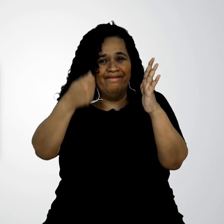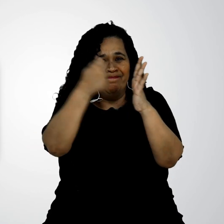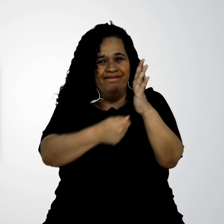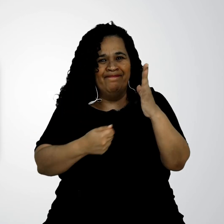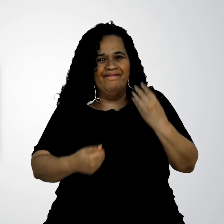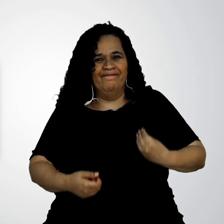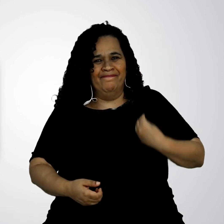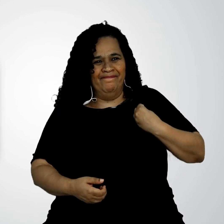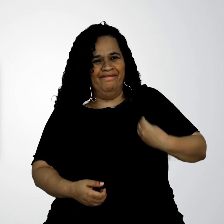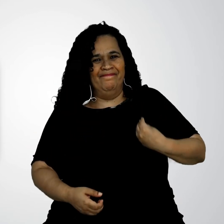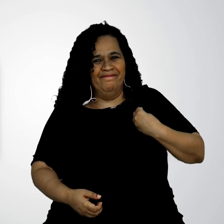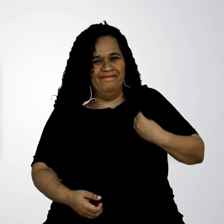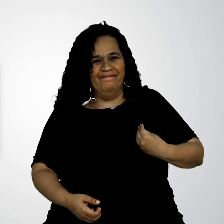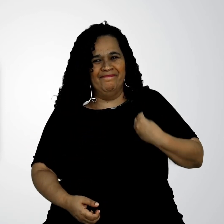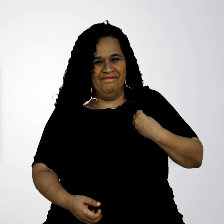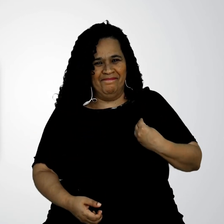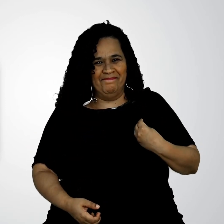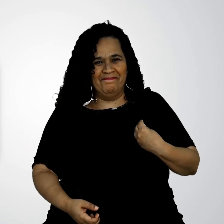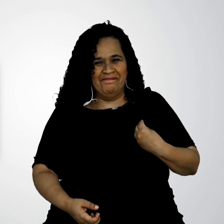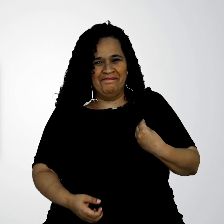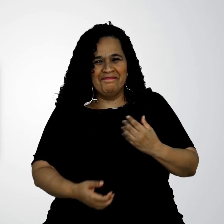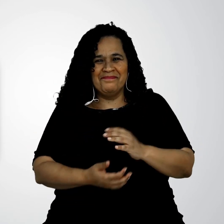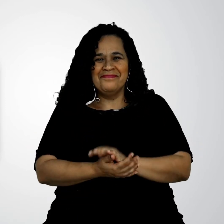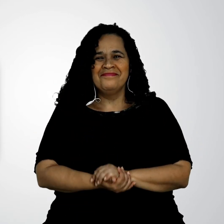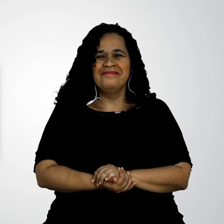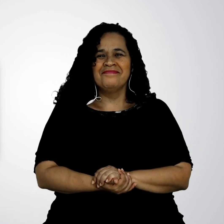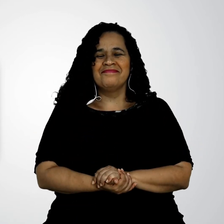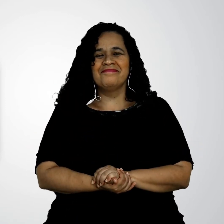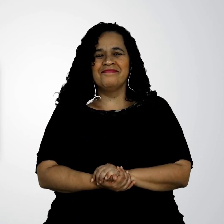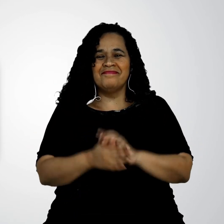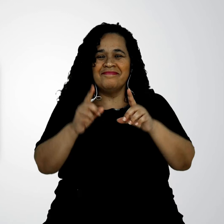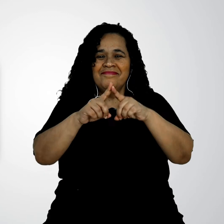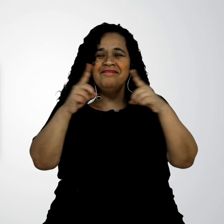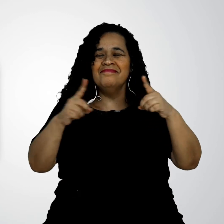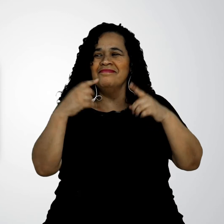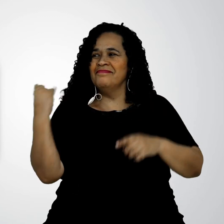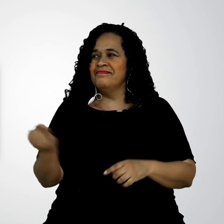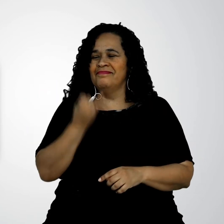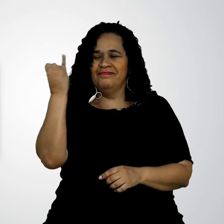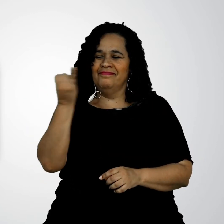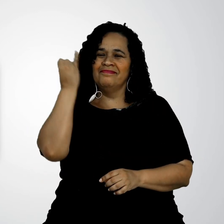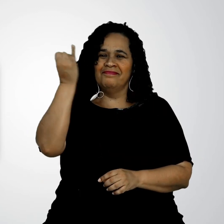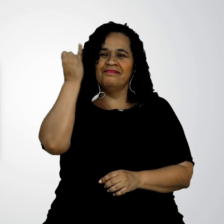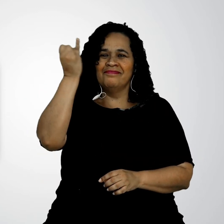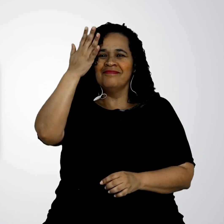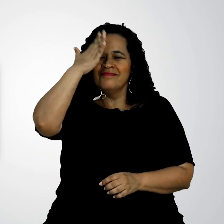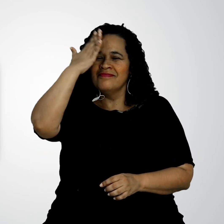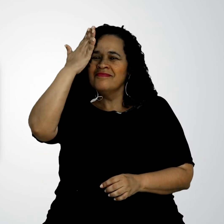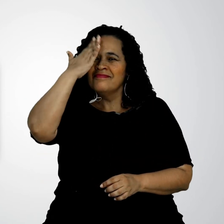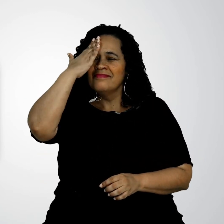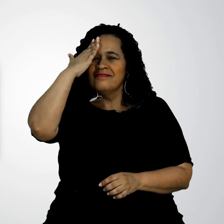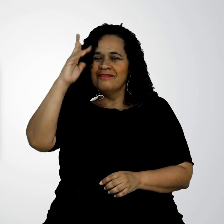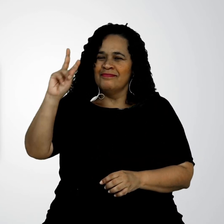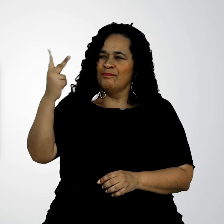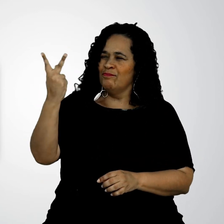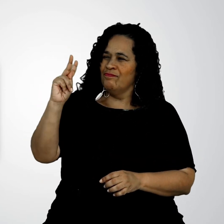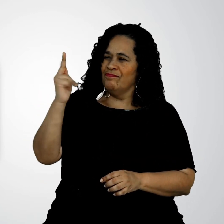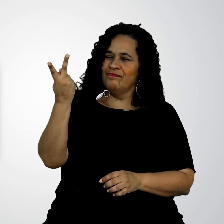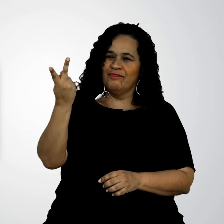Que vai ter que ser enfrentada para o resto da vida. Mas é bem importante a gente olhar para o fato de que a Bíblia encara a homossexualidade como